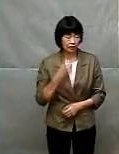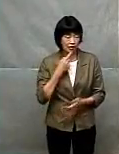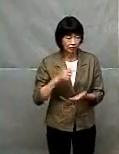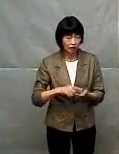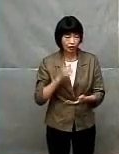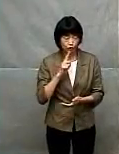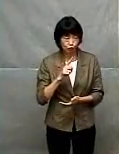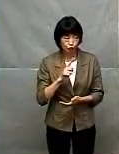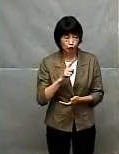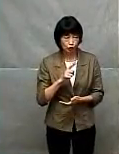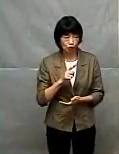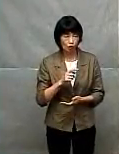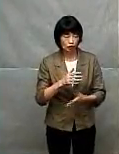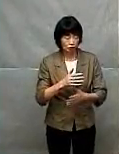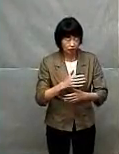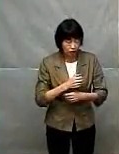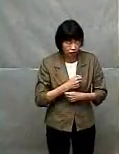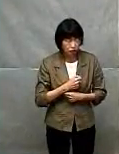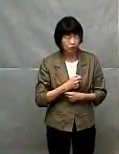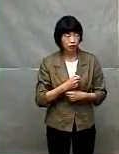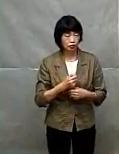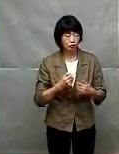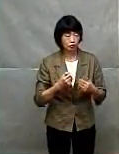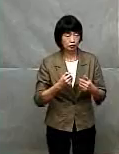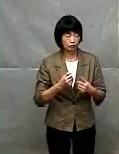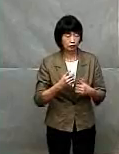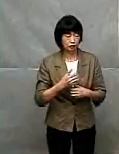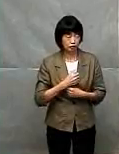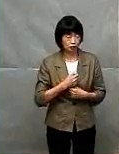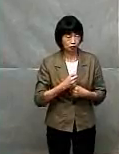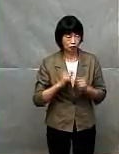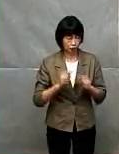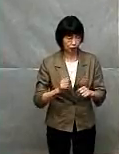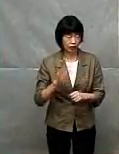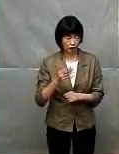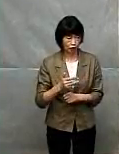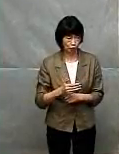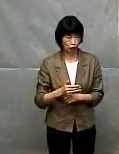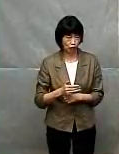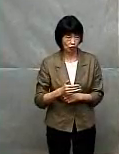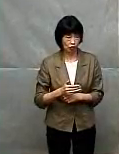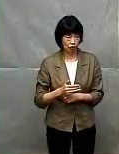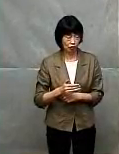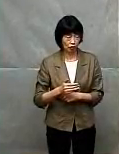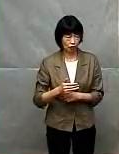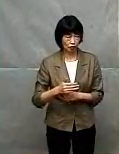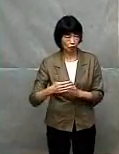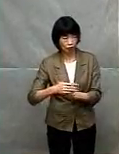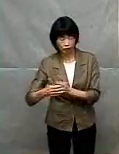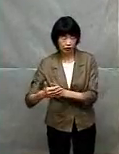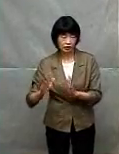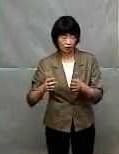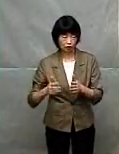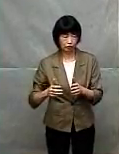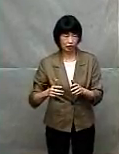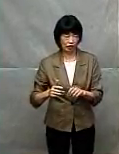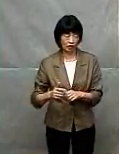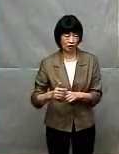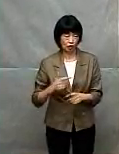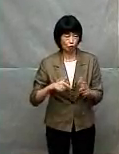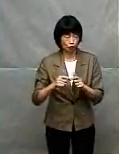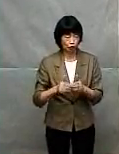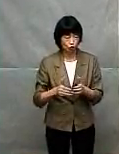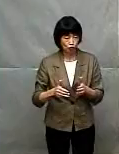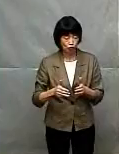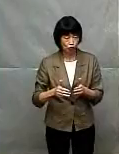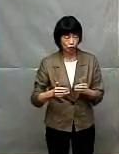自粛するものは自粛するけれども、別にブレーキをかけるわけではなくて、拡大といいますか、どんどん進めていきたいというお